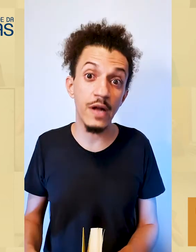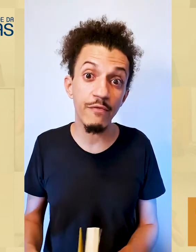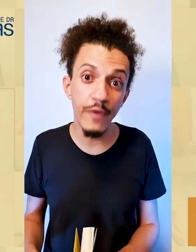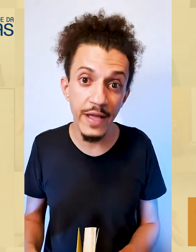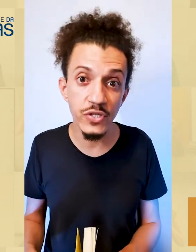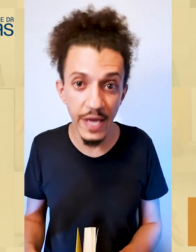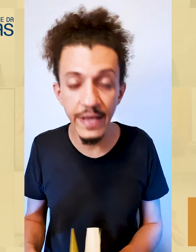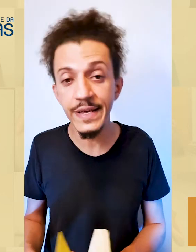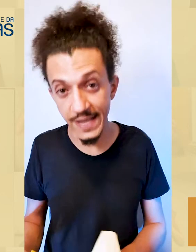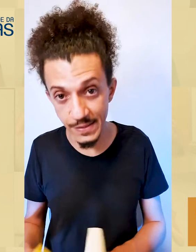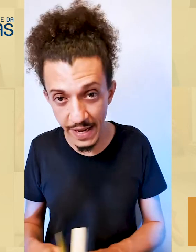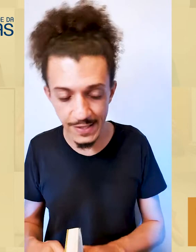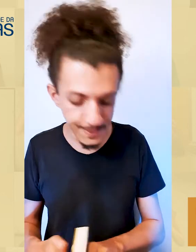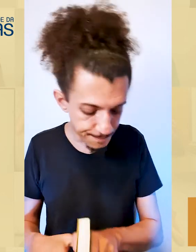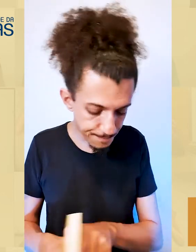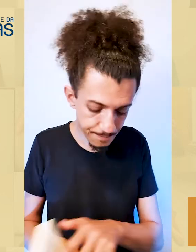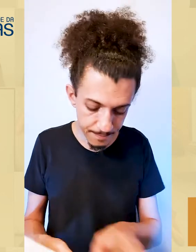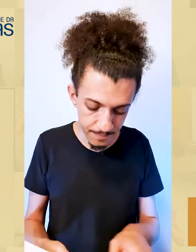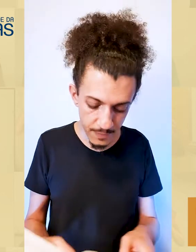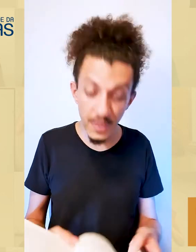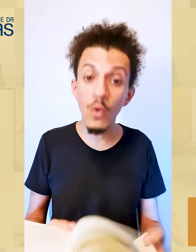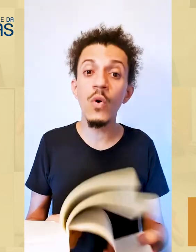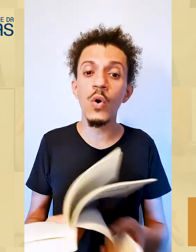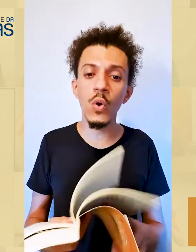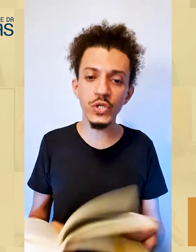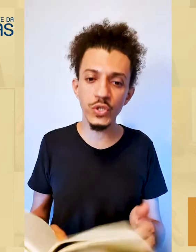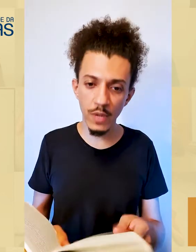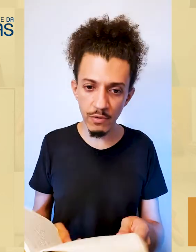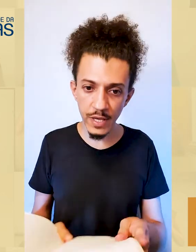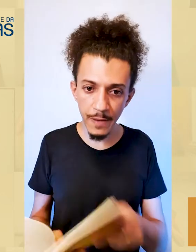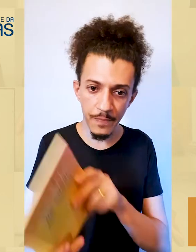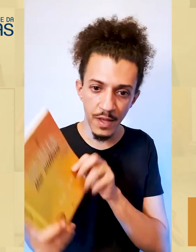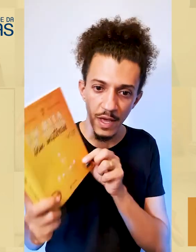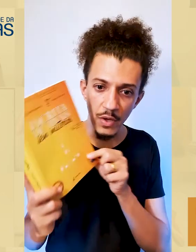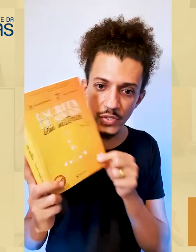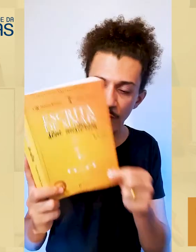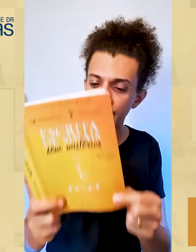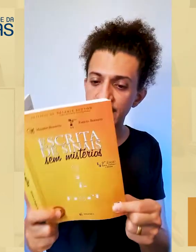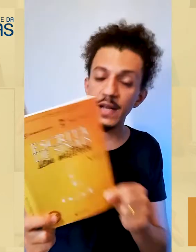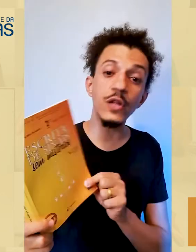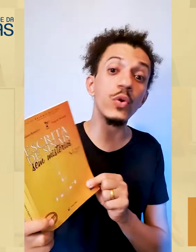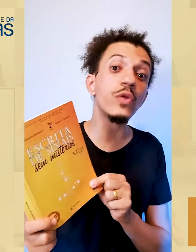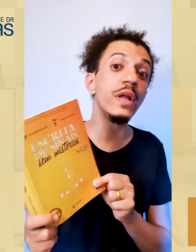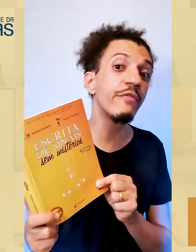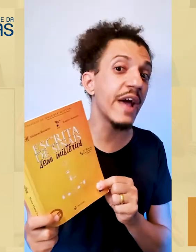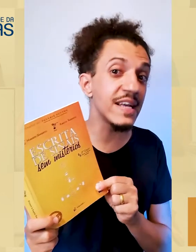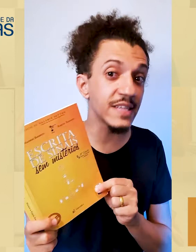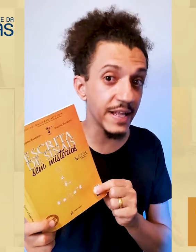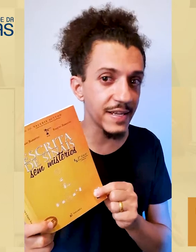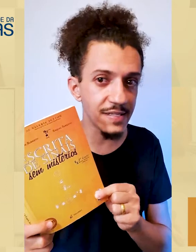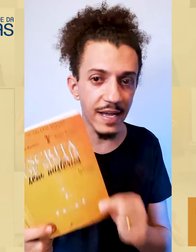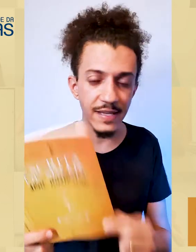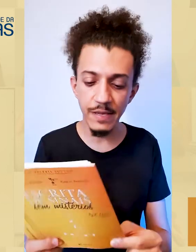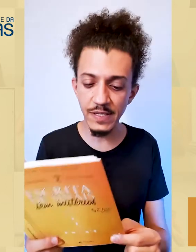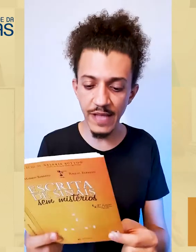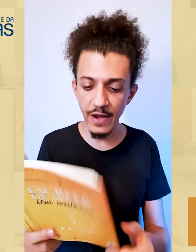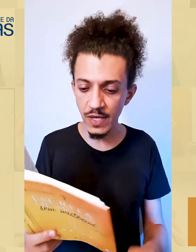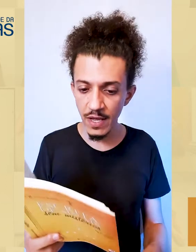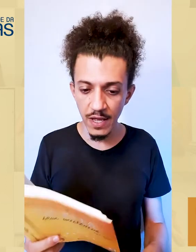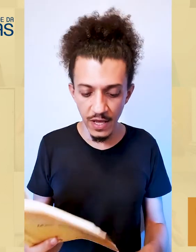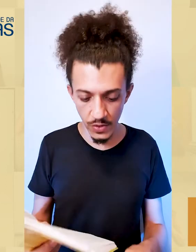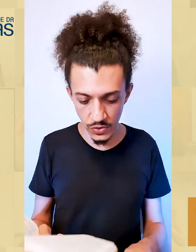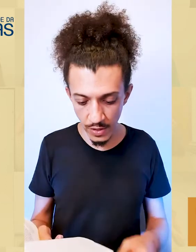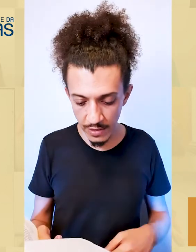se tornar fluente em 6 meses. Então, continuando aqui, eu estou fazendo a leitura do livro Escrita de Sinais Sem